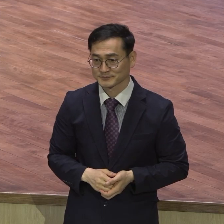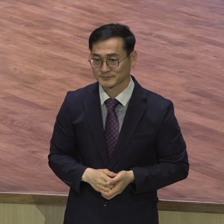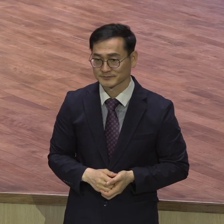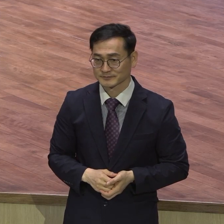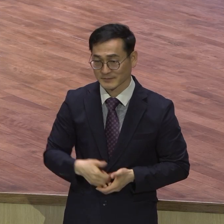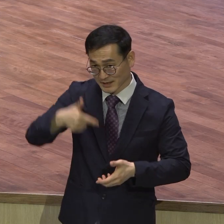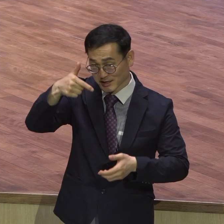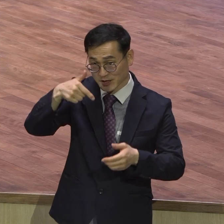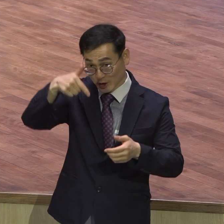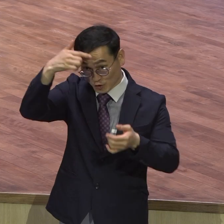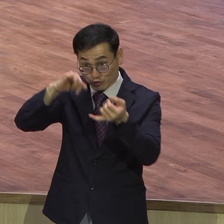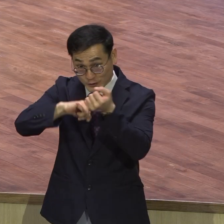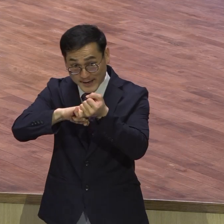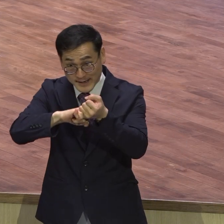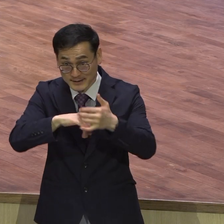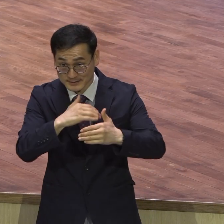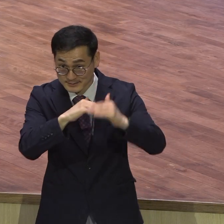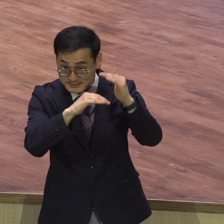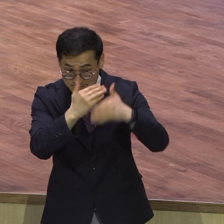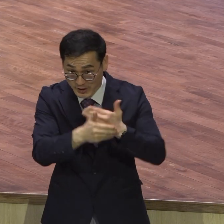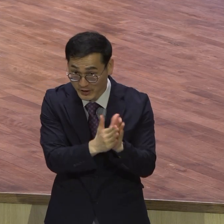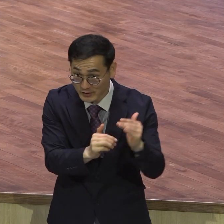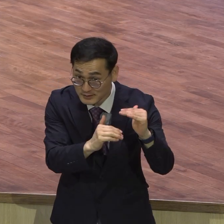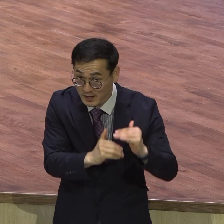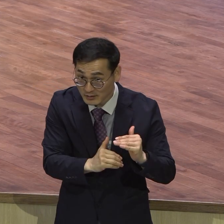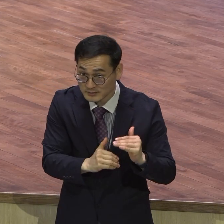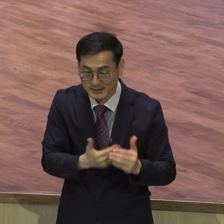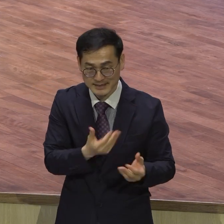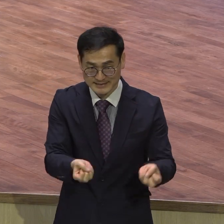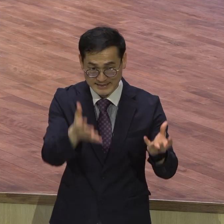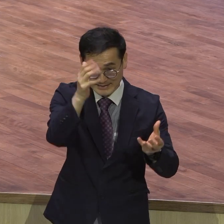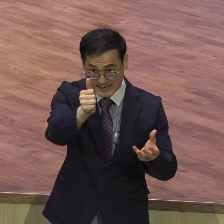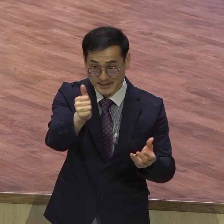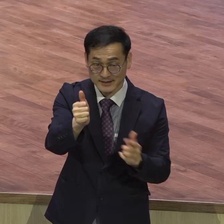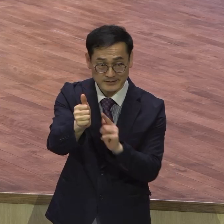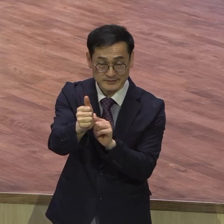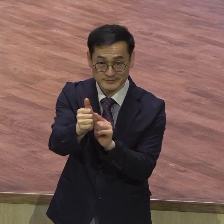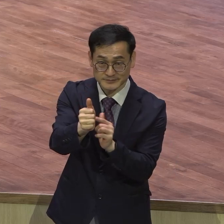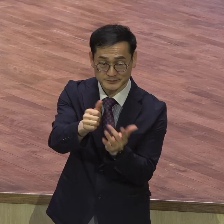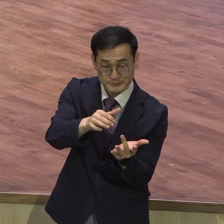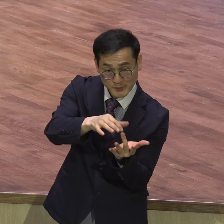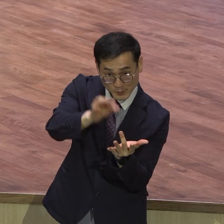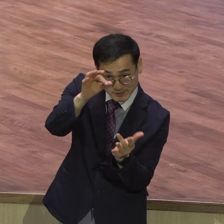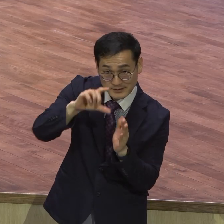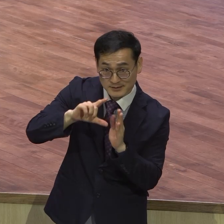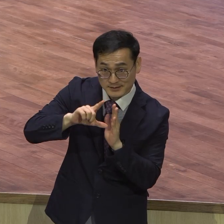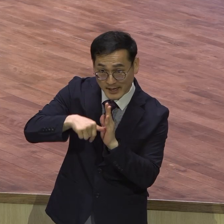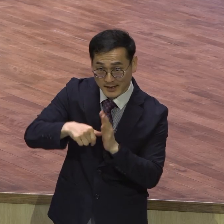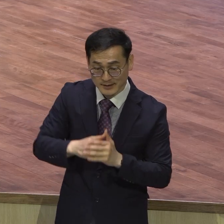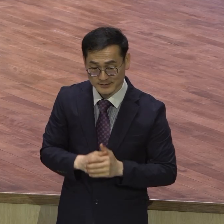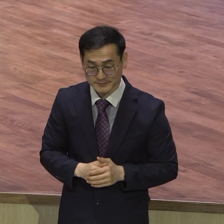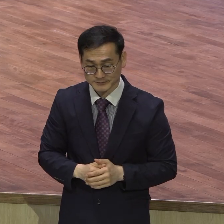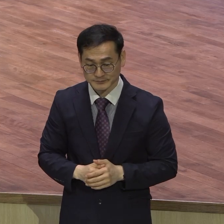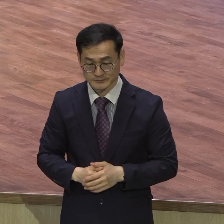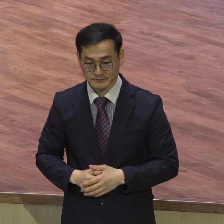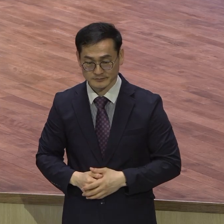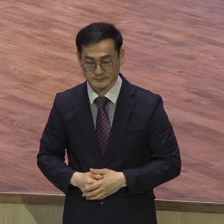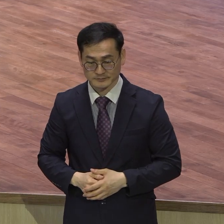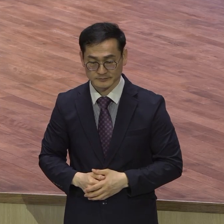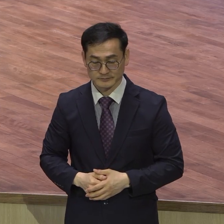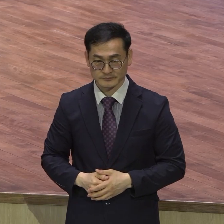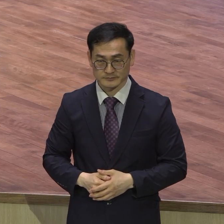세워진 제사장 이 제사장 영적으로 얼마나 깨어있느냐에 따라서 나라의